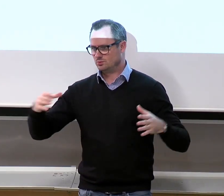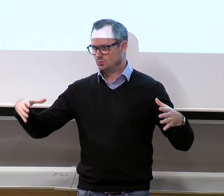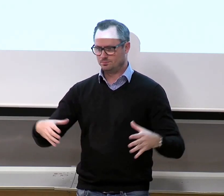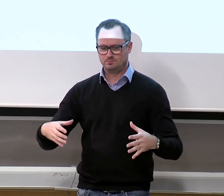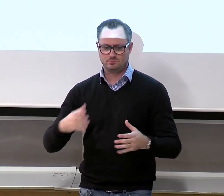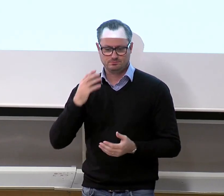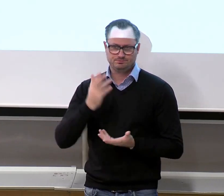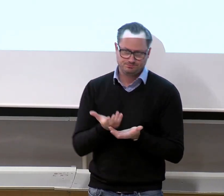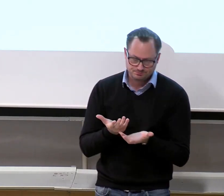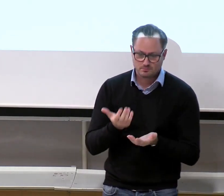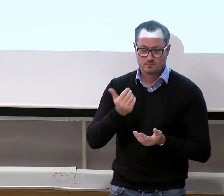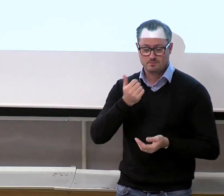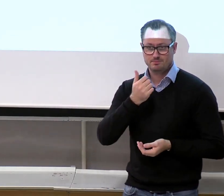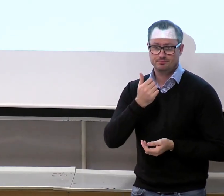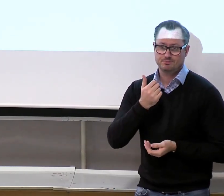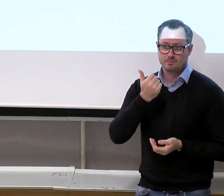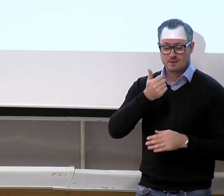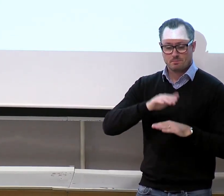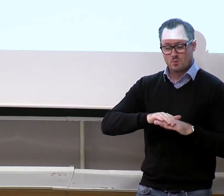4. Så där låg den stora gruppen.